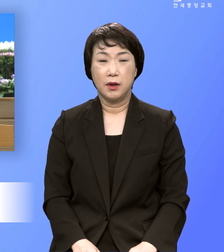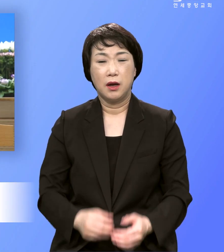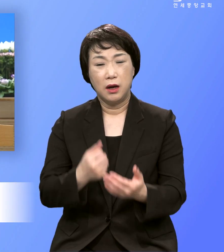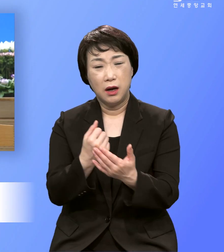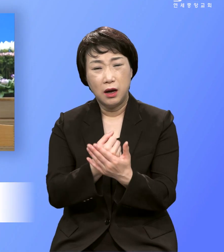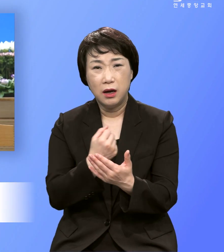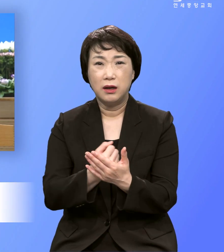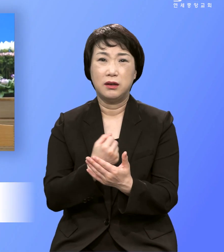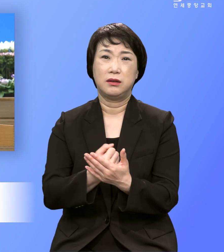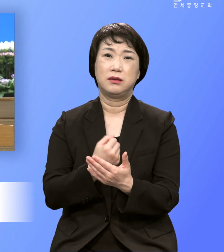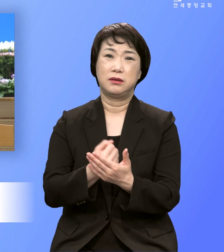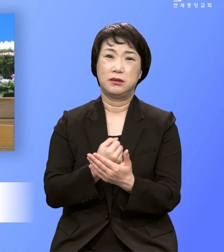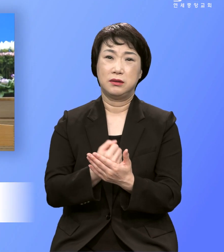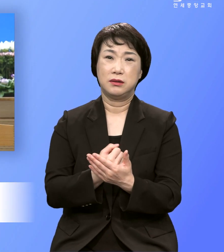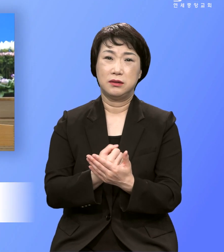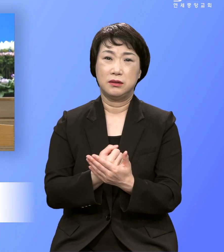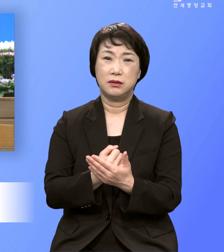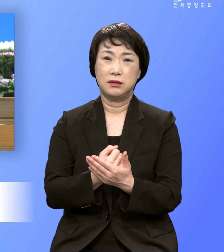안타깝지 않아?